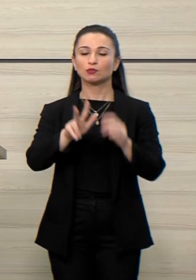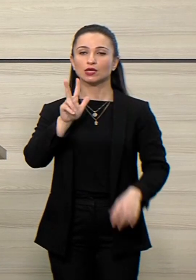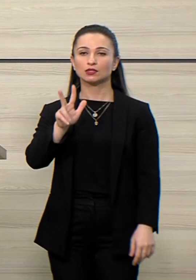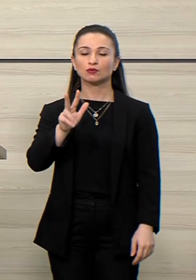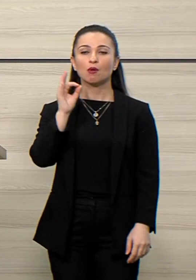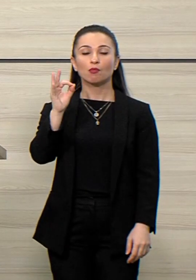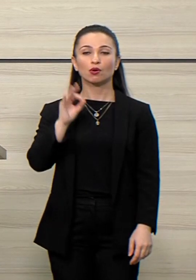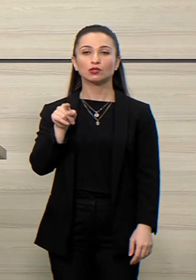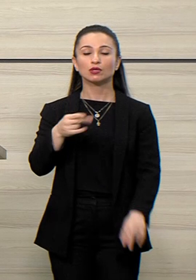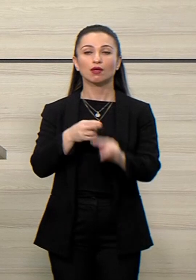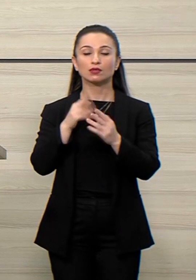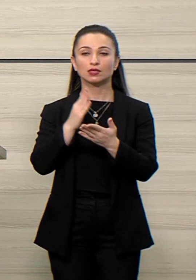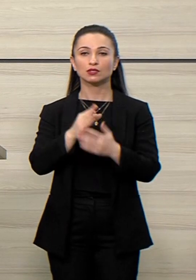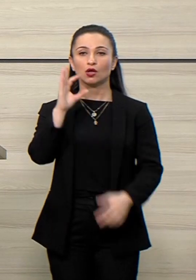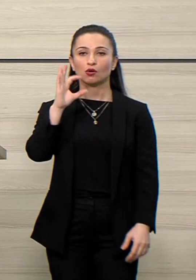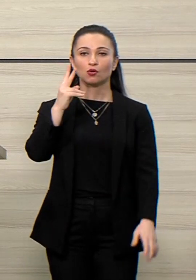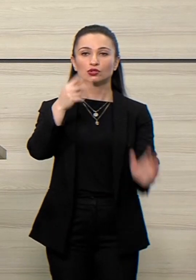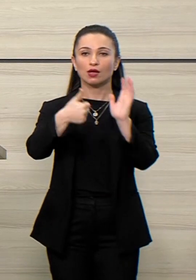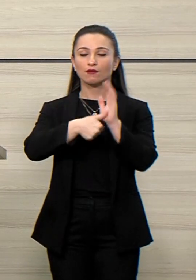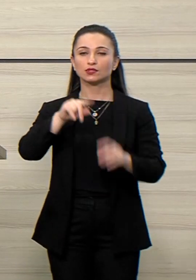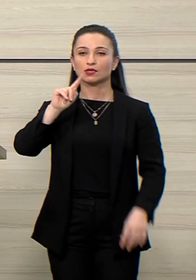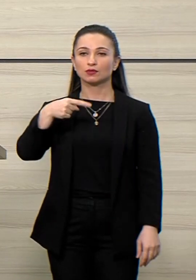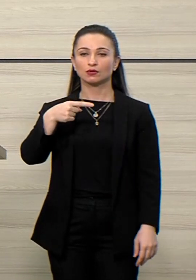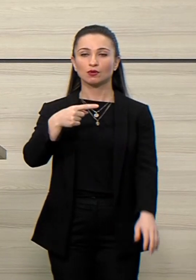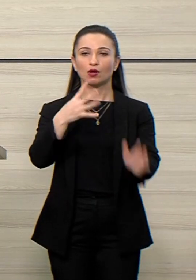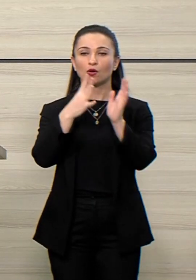486,973, პროცენტულად ეს არის